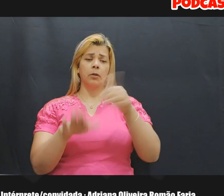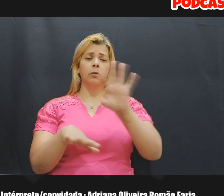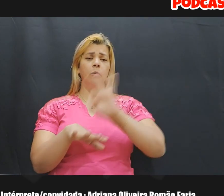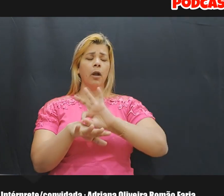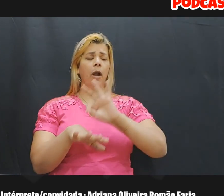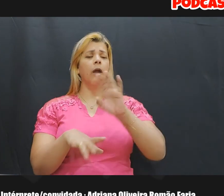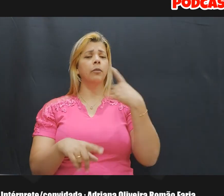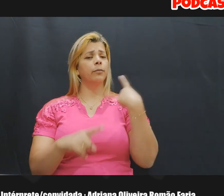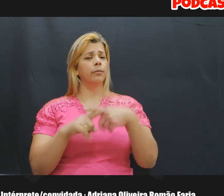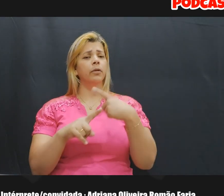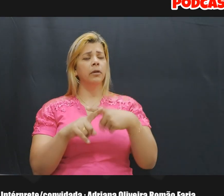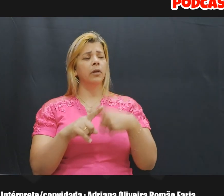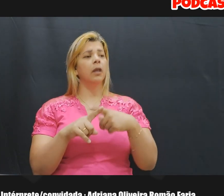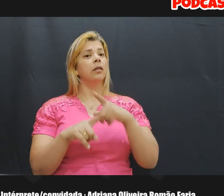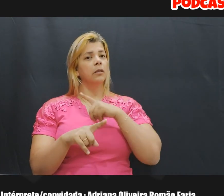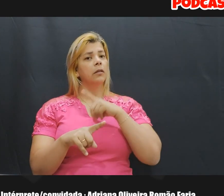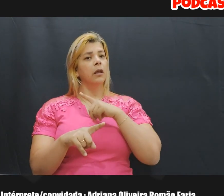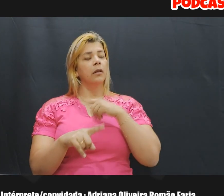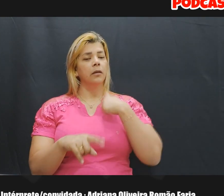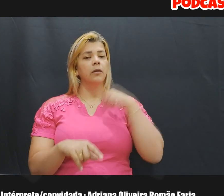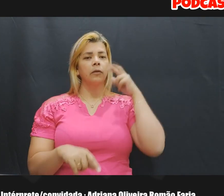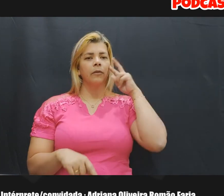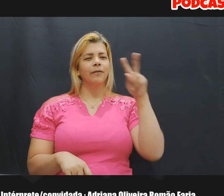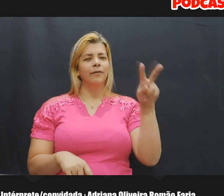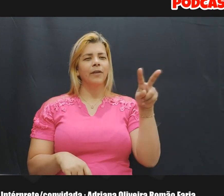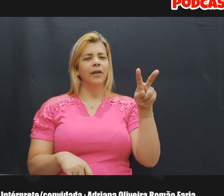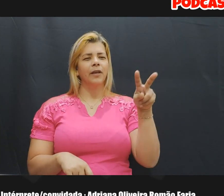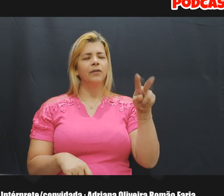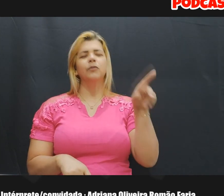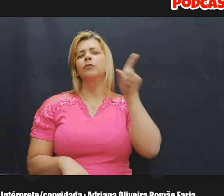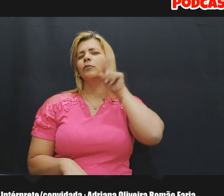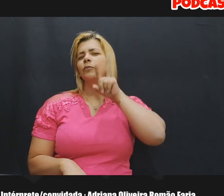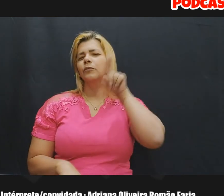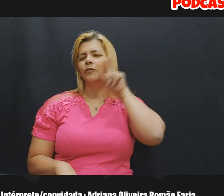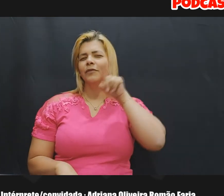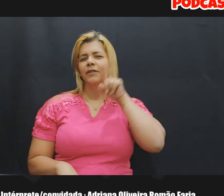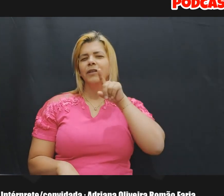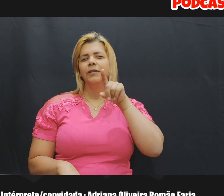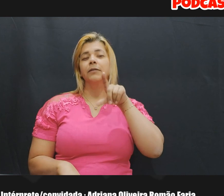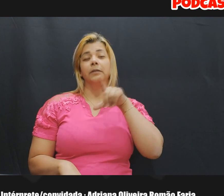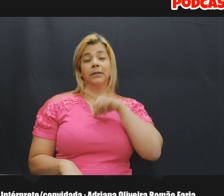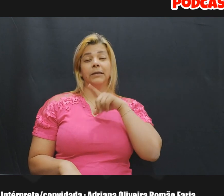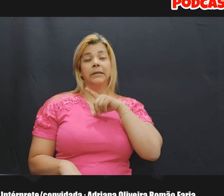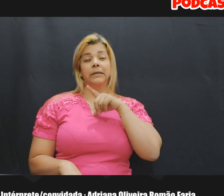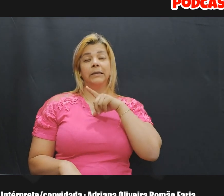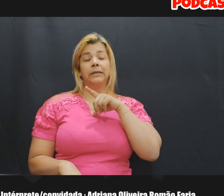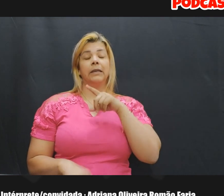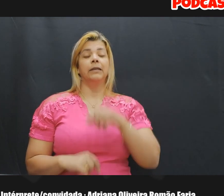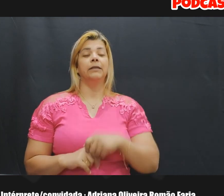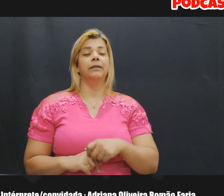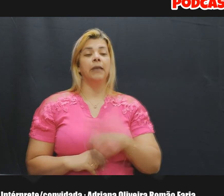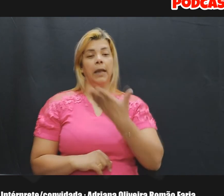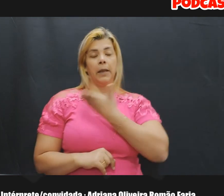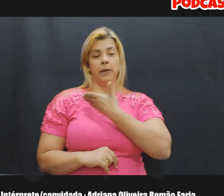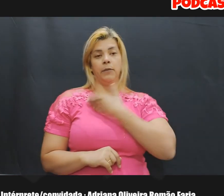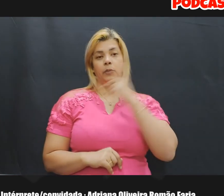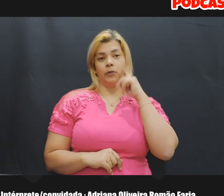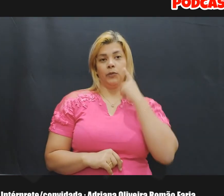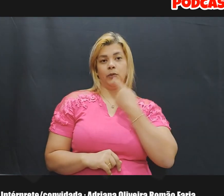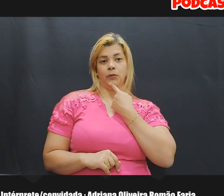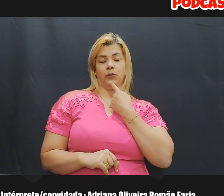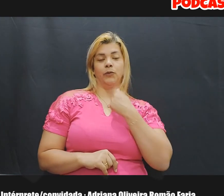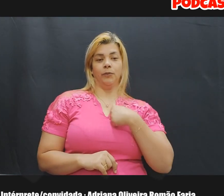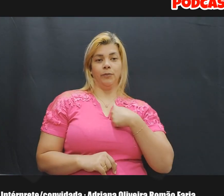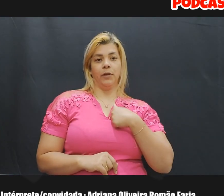lugar, porque eu vejo muito nos Estados Unidos também, porque eu tenho vários amigos surdos